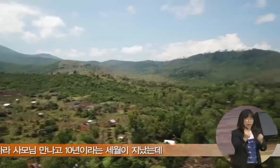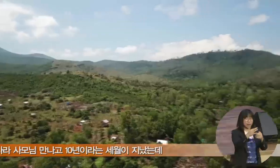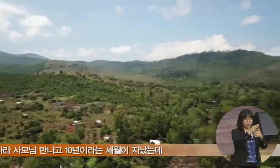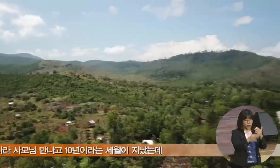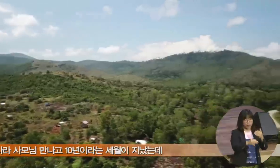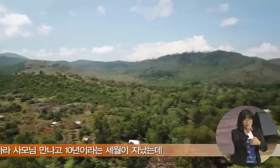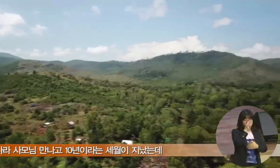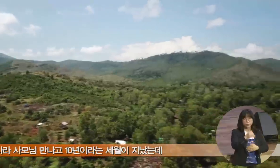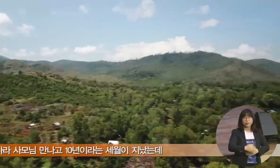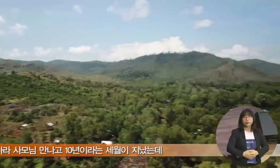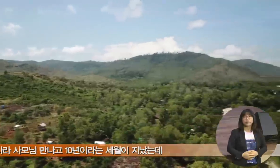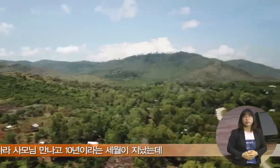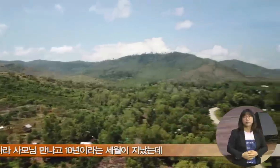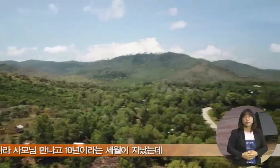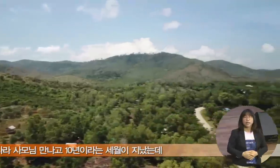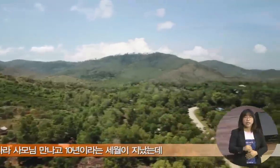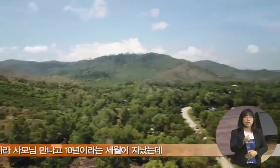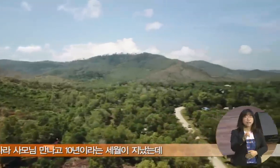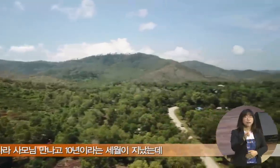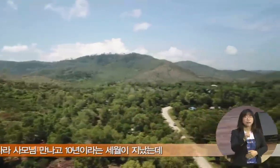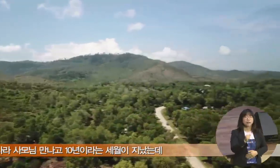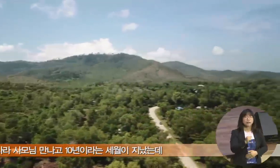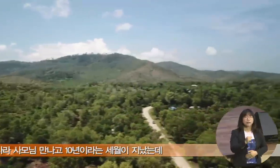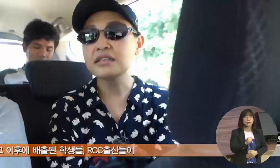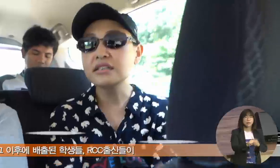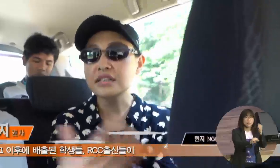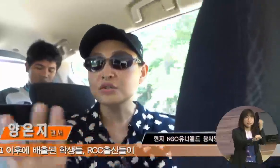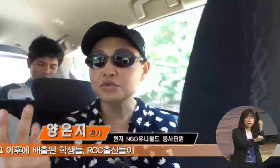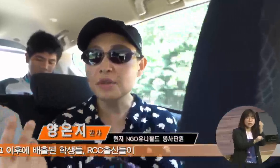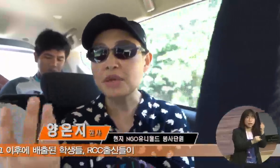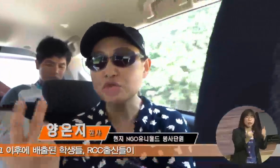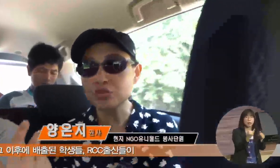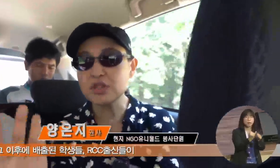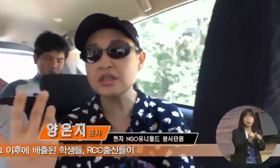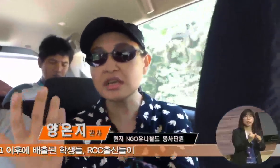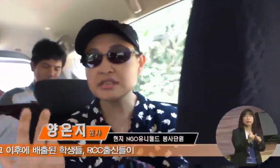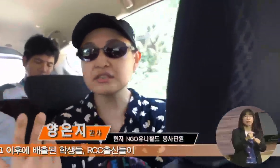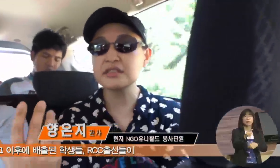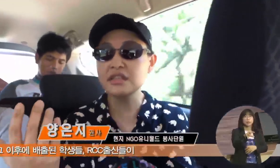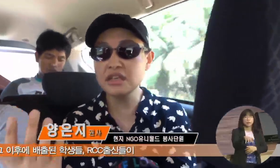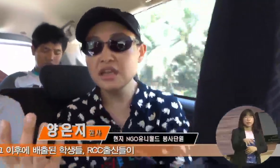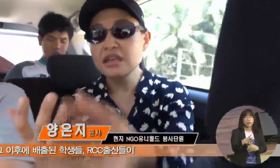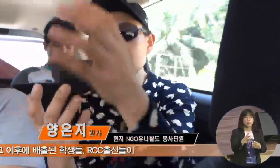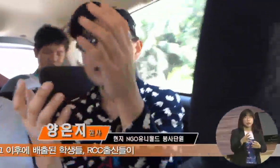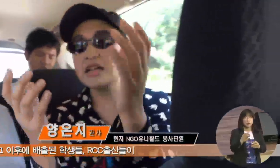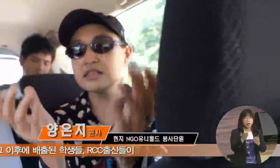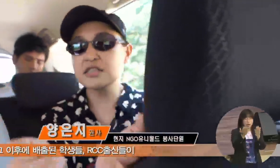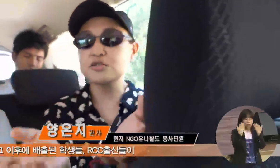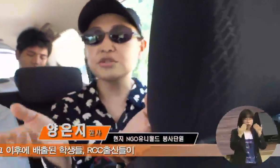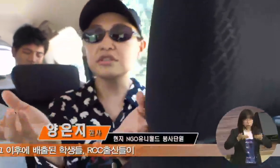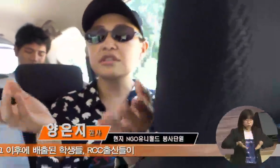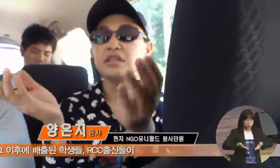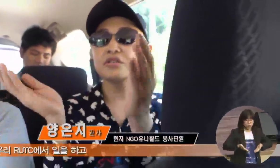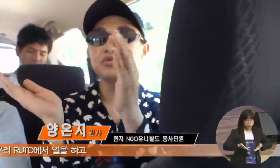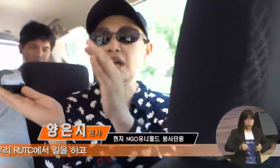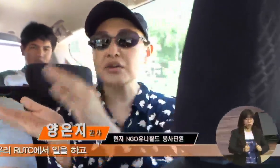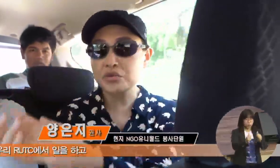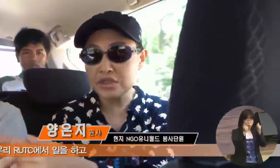사모님 만나고 1년이라는 세월이 지났는데 그 이후에 배출된 학생들이 이제 RCC 출신들이 우리